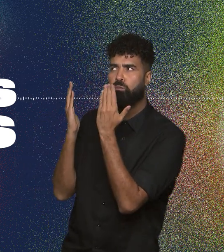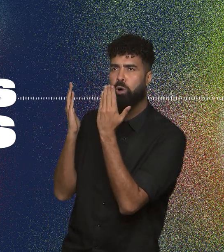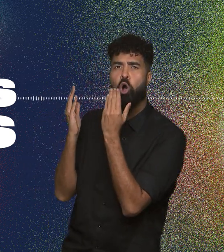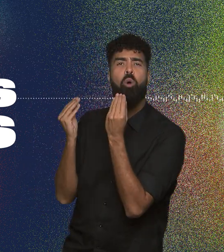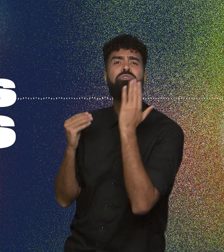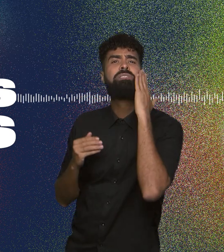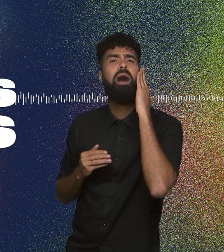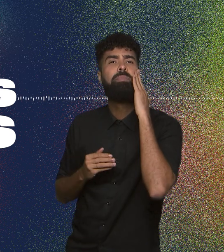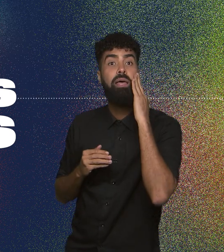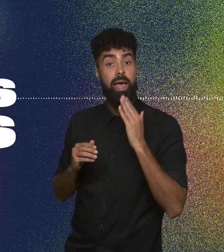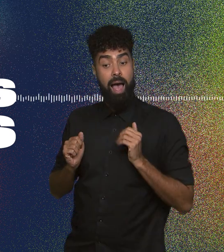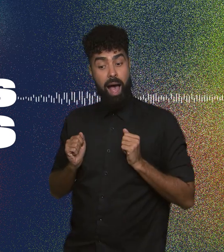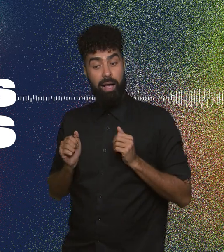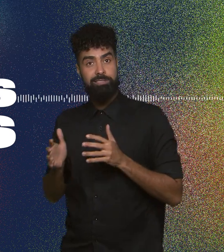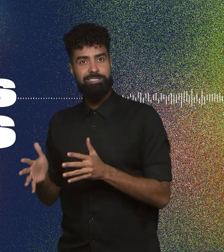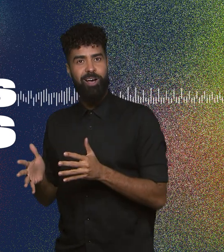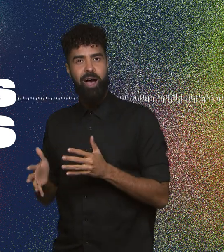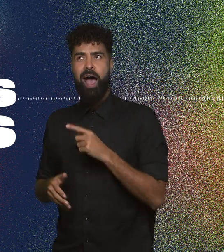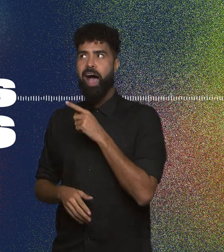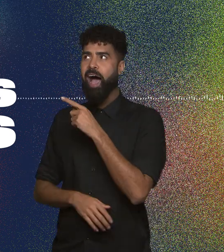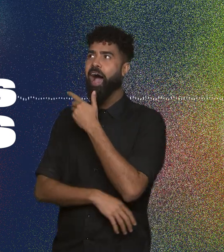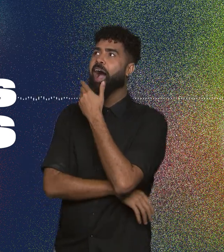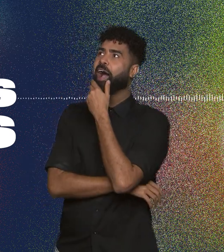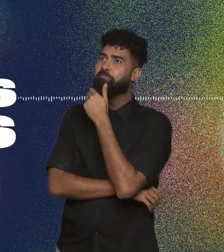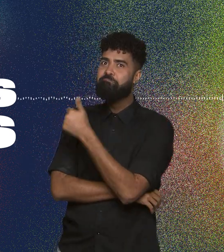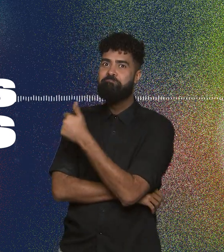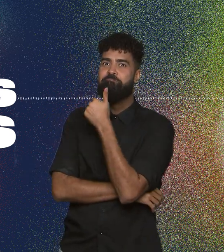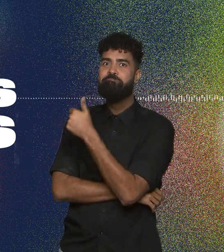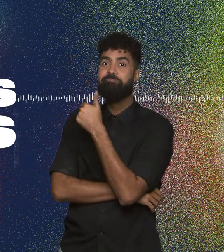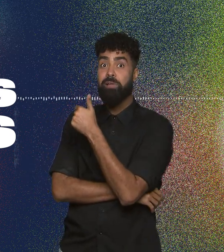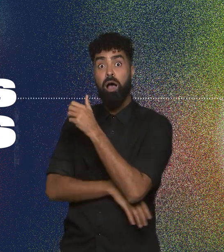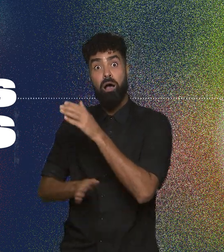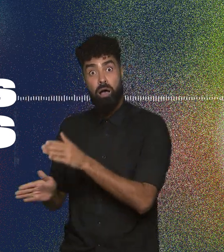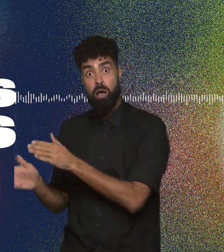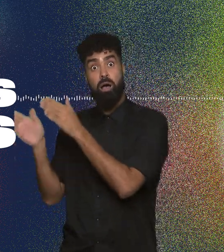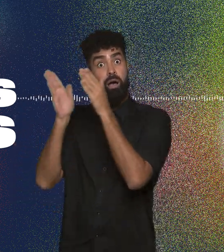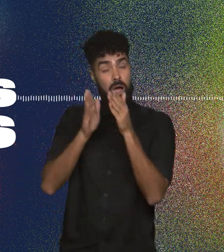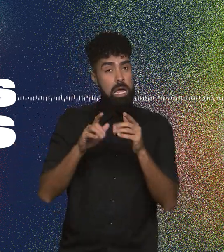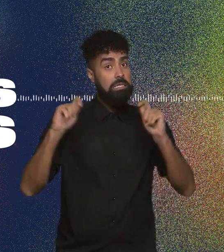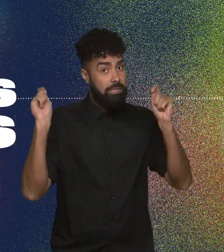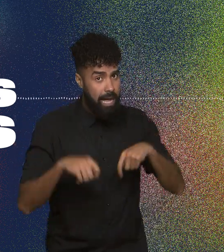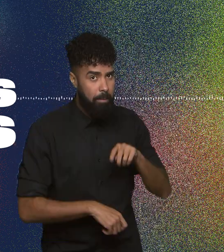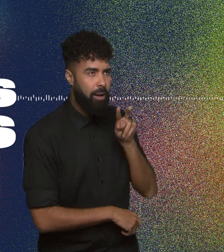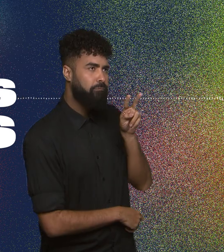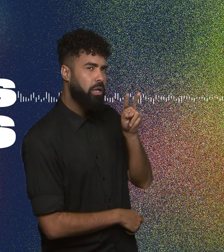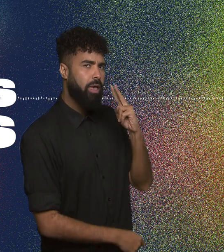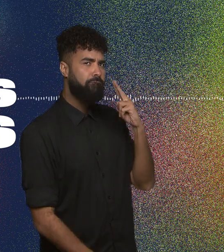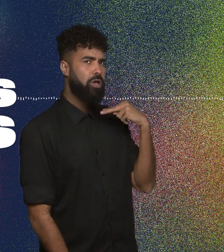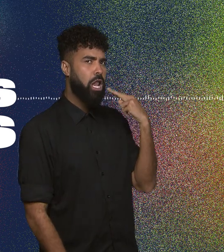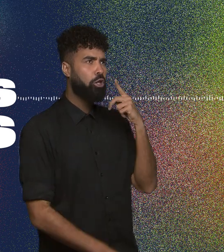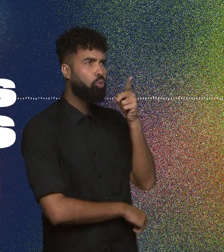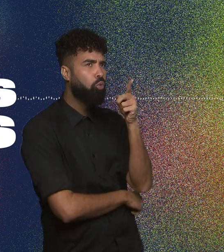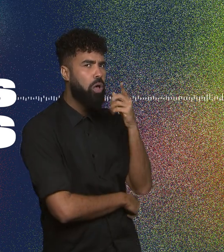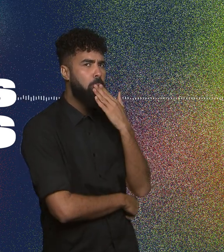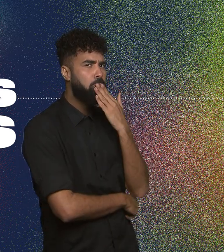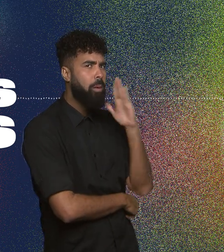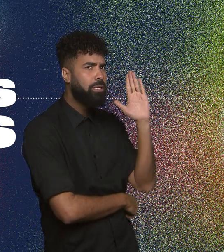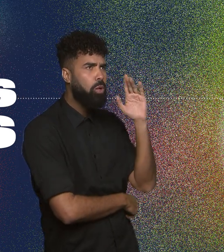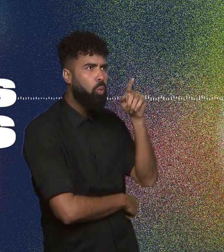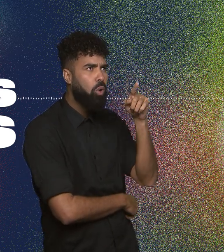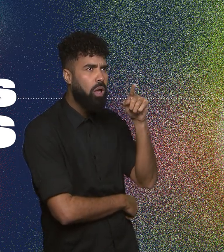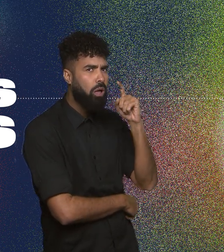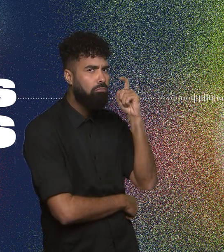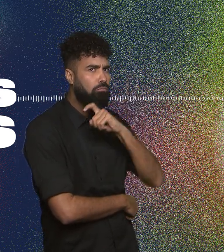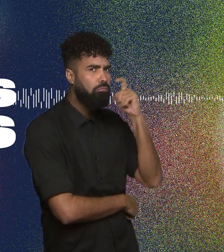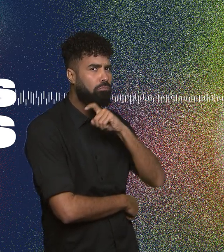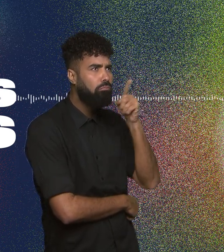ações, né? Então, existem formas, sim, da gente saber se essa pessoa está prometendo o que ela não pode cumprir,